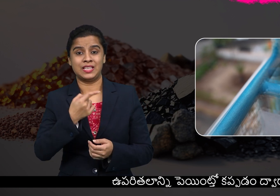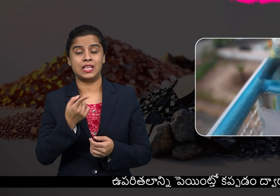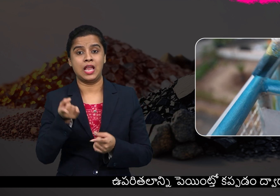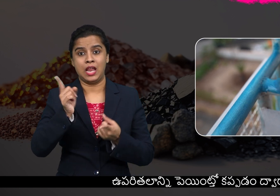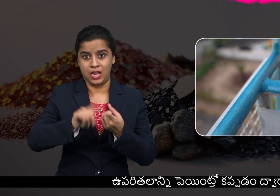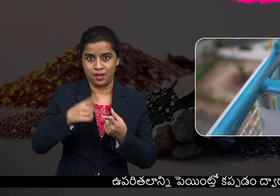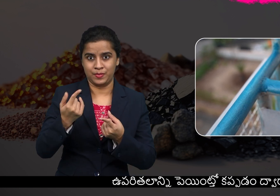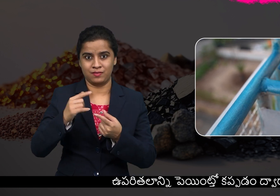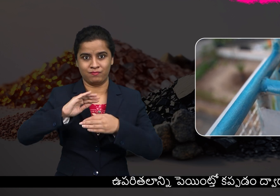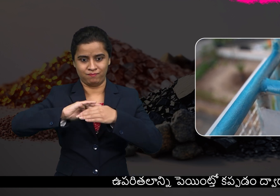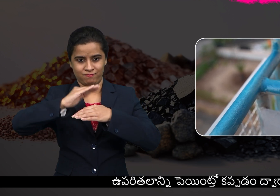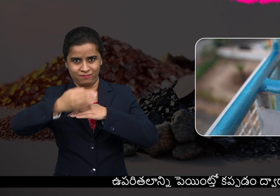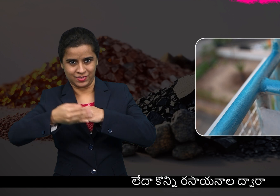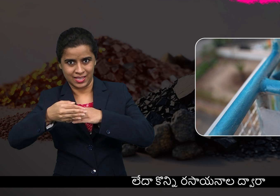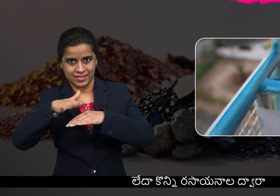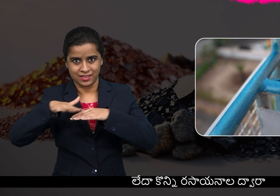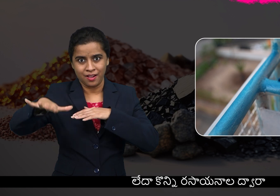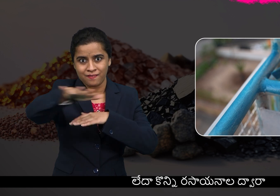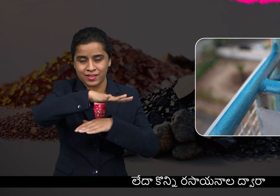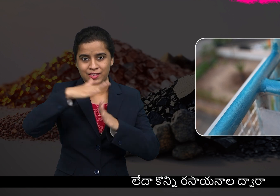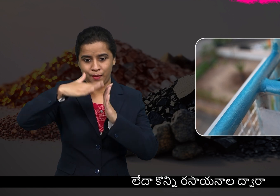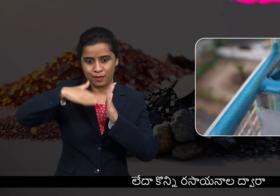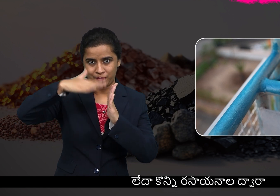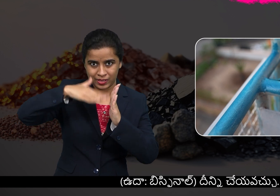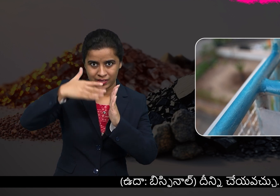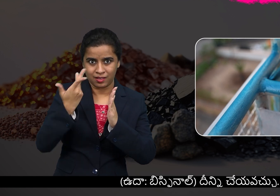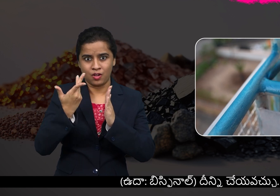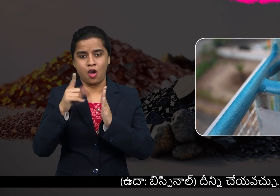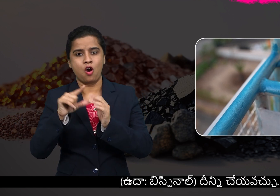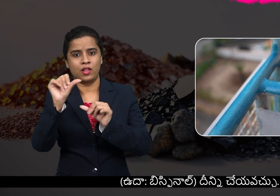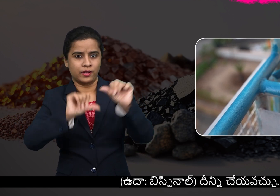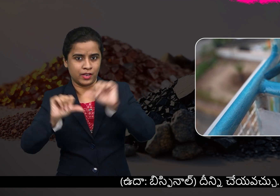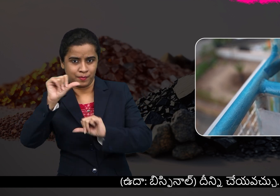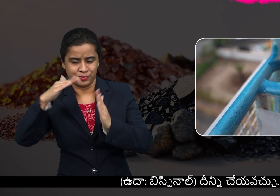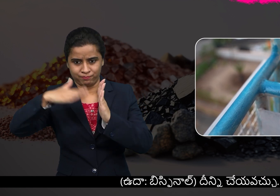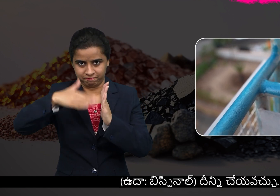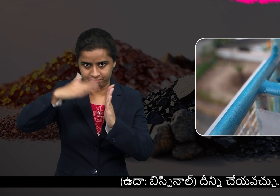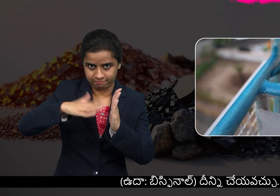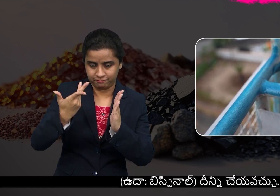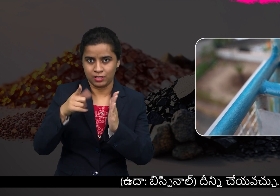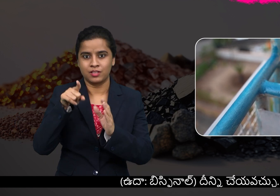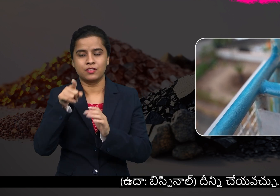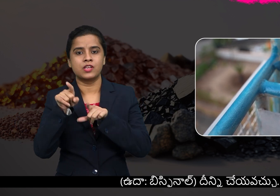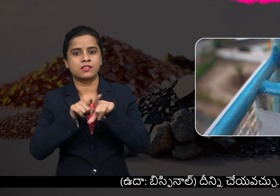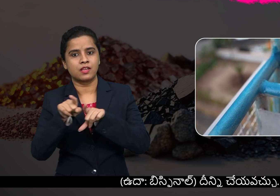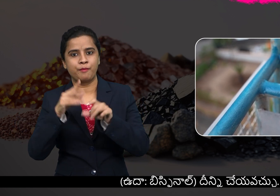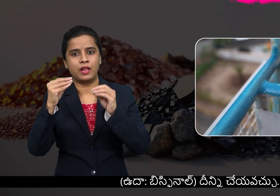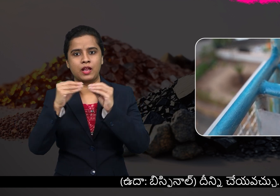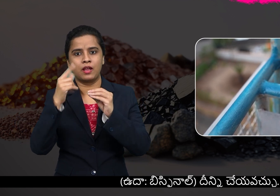ఉపరితలాన్ని పెయింట్తో కప్పడం ద్వారా లేదా కొన్ని రసాయనాల ద్వారా, ఉదాహరణ బిస్ఫినాల్, దీన్ని